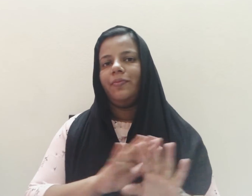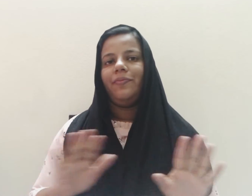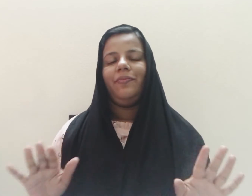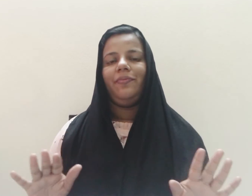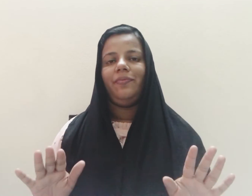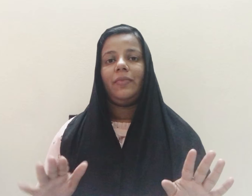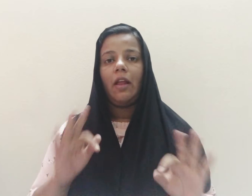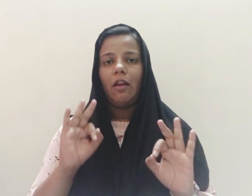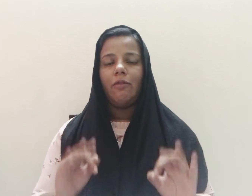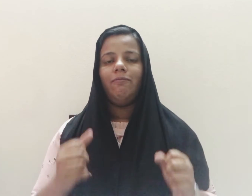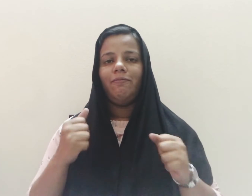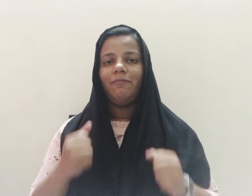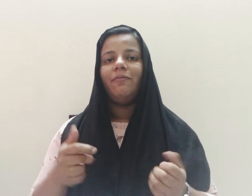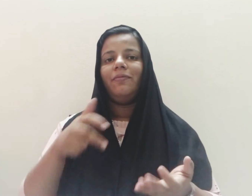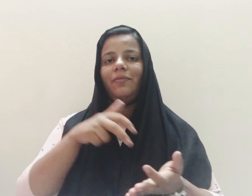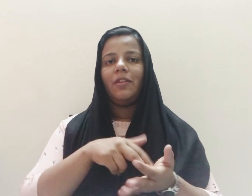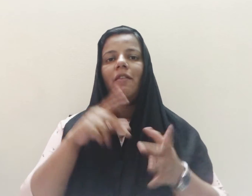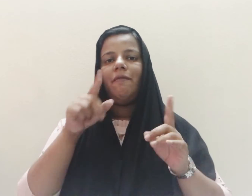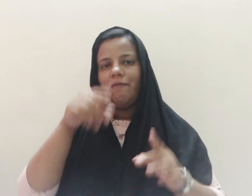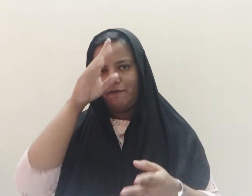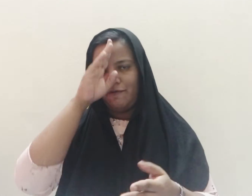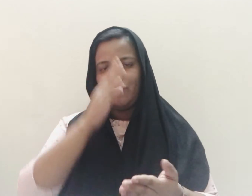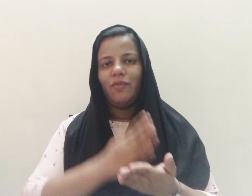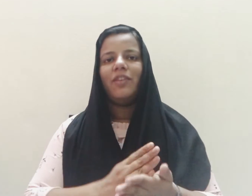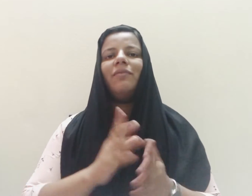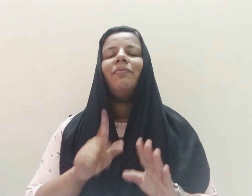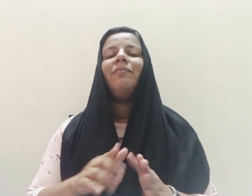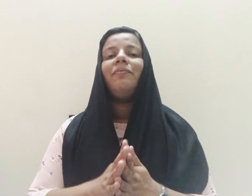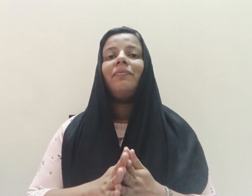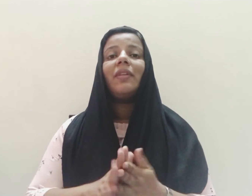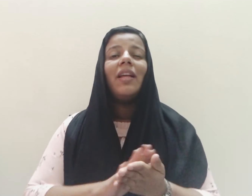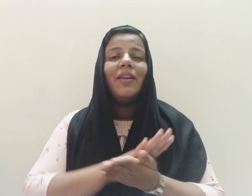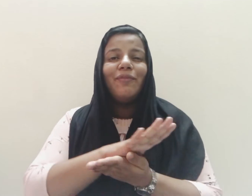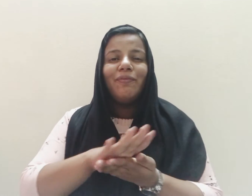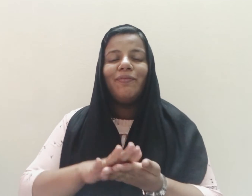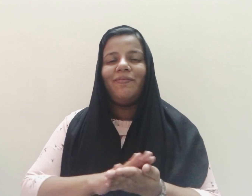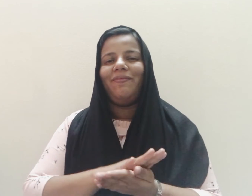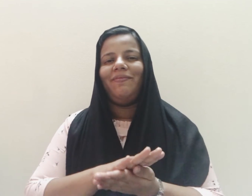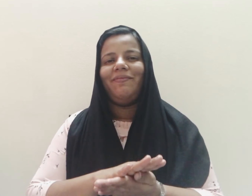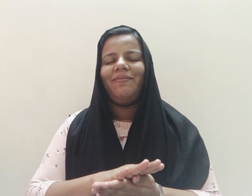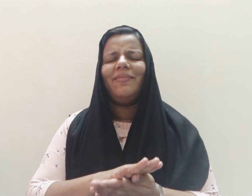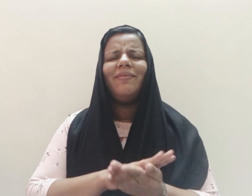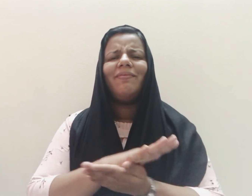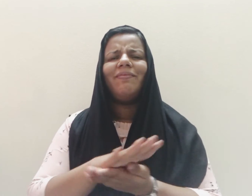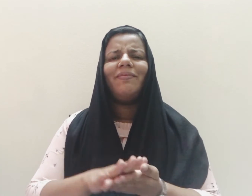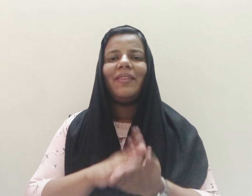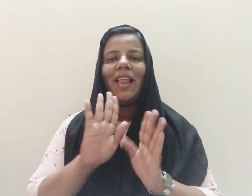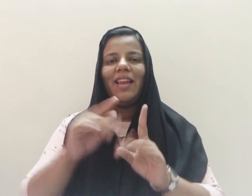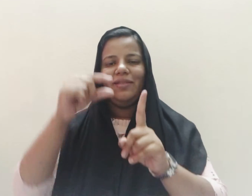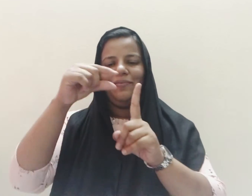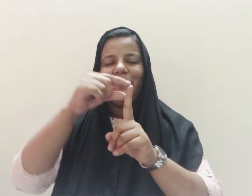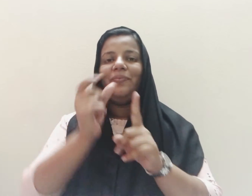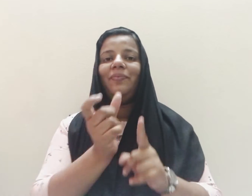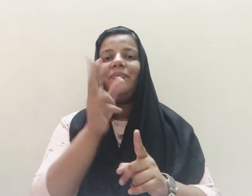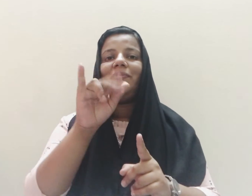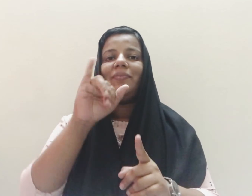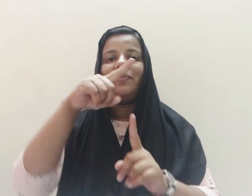വിശ്വാസമാകരുത്. നമ്മൾ ഉറച്ചു വിശ്വസിക്കുന്നവരായിരിക്കണം നിർമ്മലതയിലും. അടുത്തത് നിർമ്മലത. നിർമ്മലത എന്ന് പറഞ്ഞാൽ പ്യൂരിറ്റി. പ്യൂരിറ്റി എന്ന് പറയുമ്പോൾ